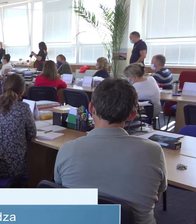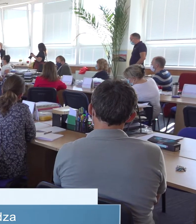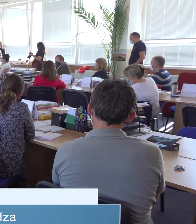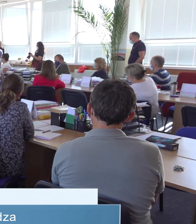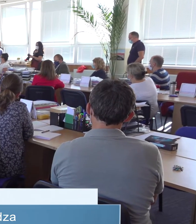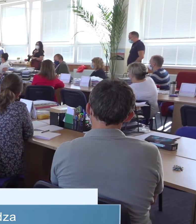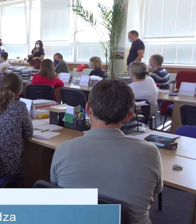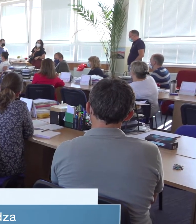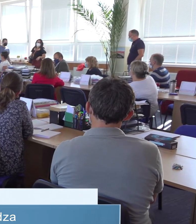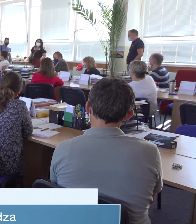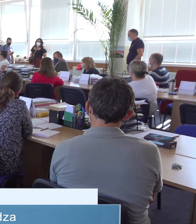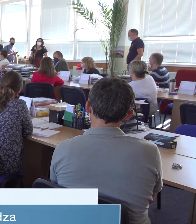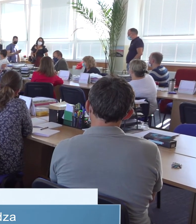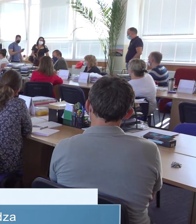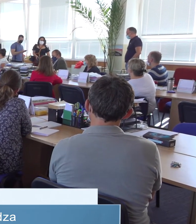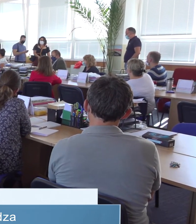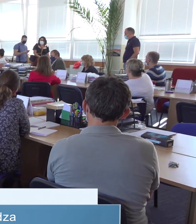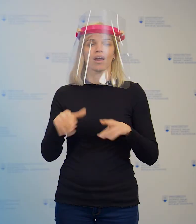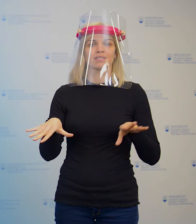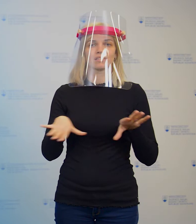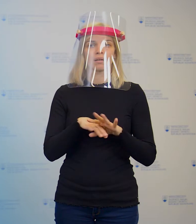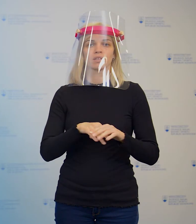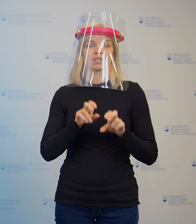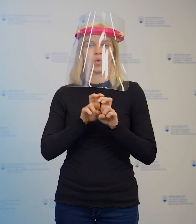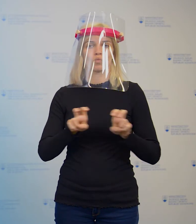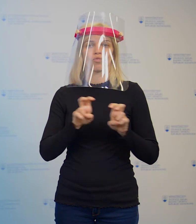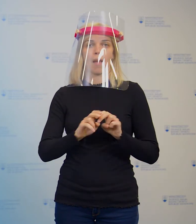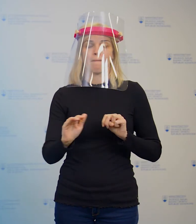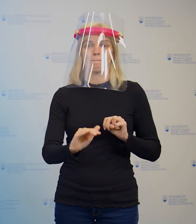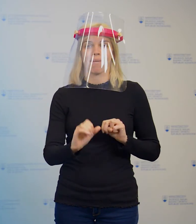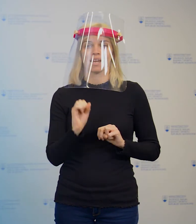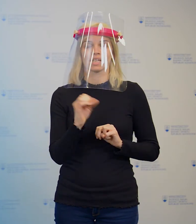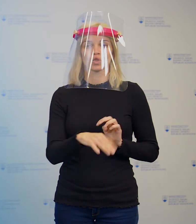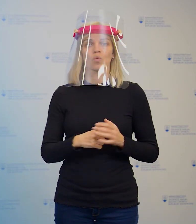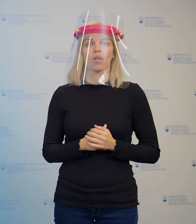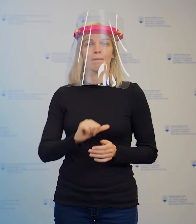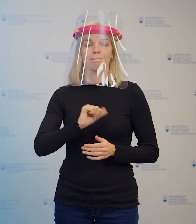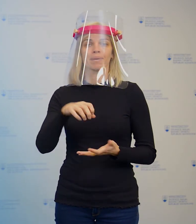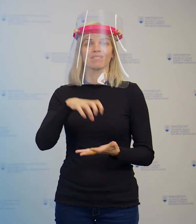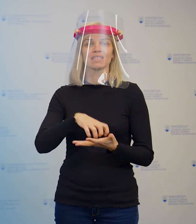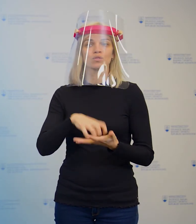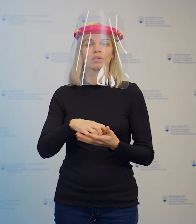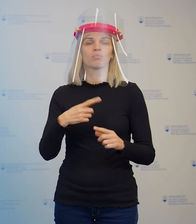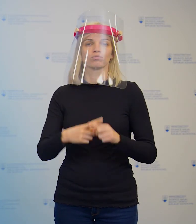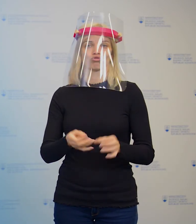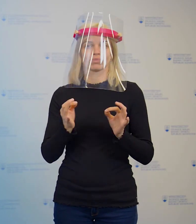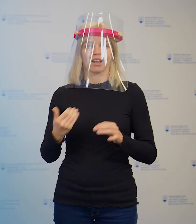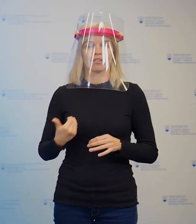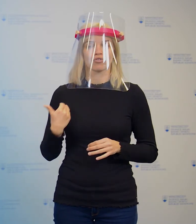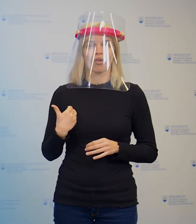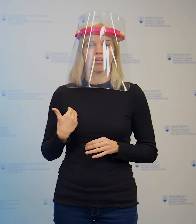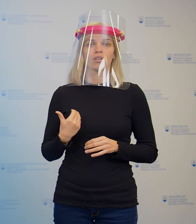školstva. Prioritne to budú zamestnanci a učiteľky v materských školách na prvom stupni špeciálnych školách a